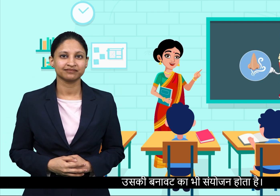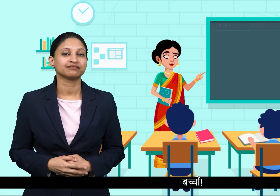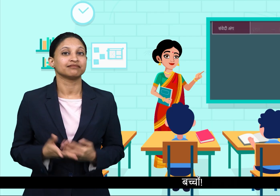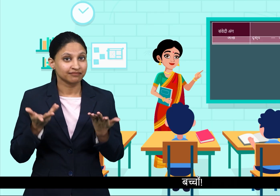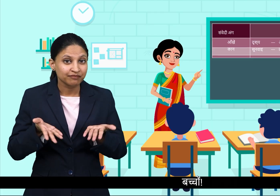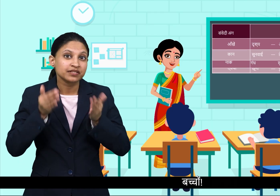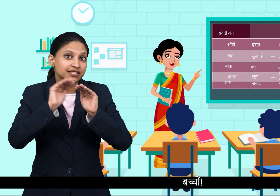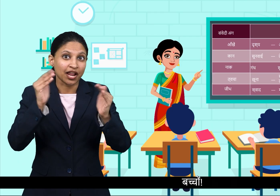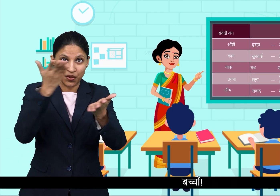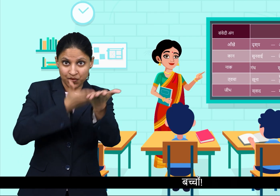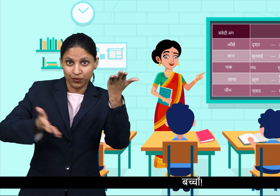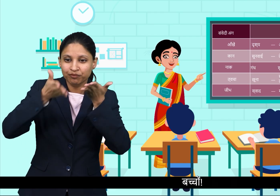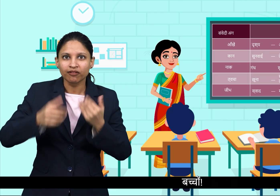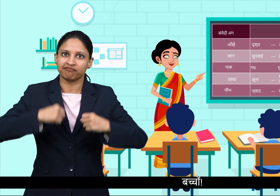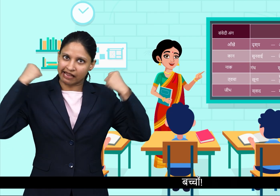होता है। बच्चों,